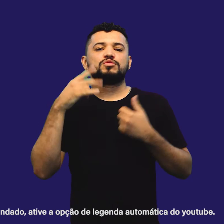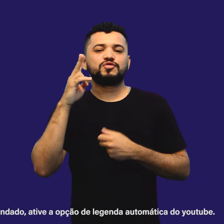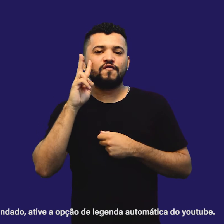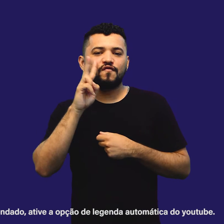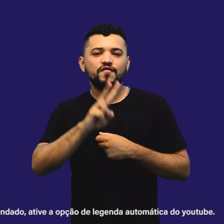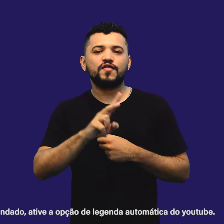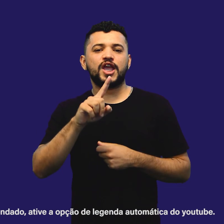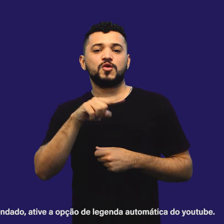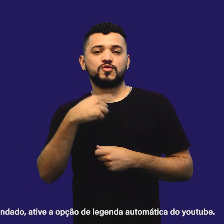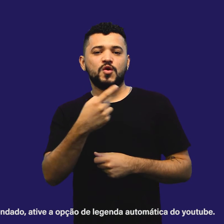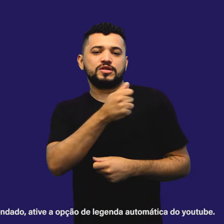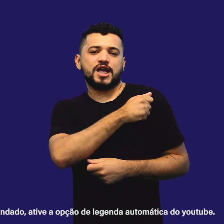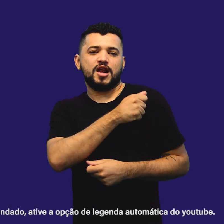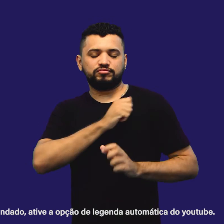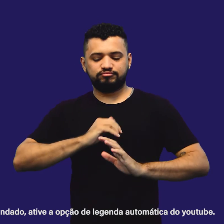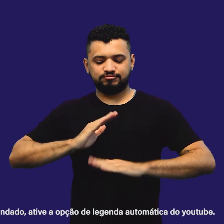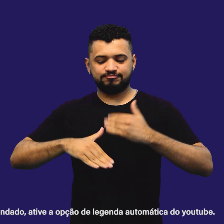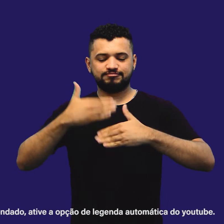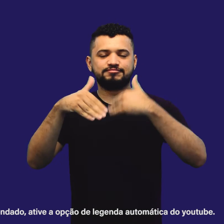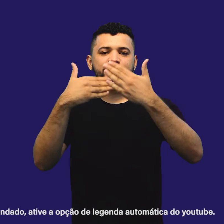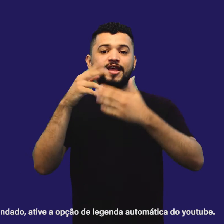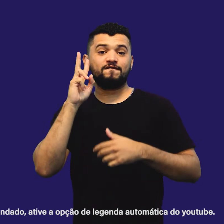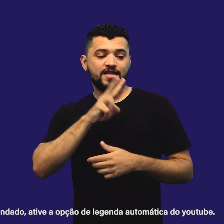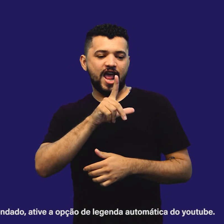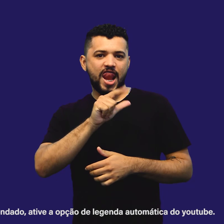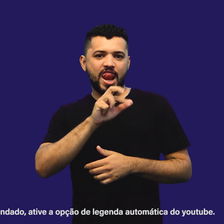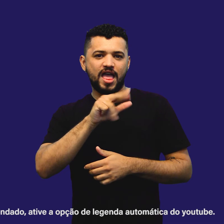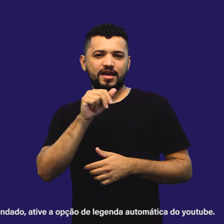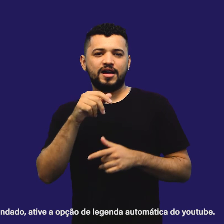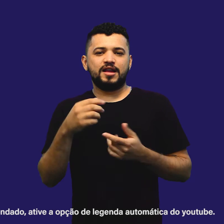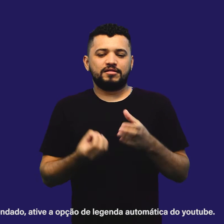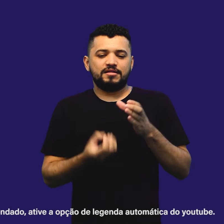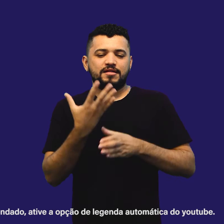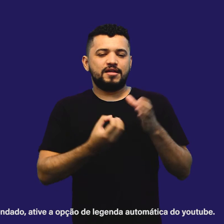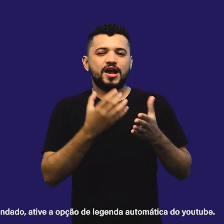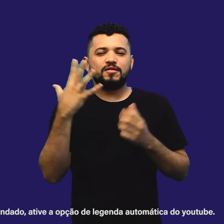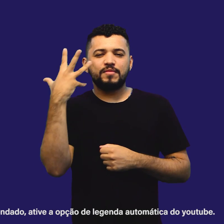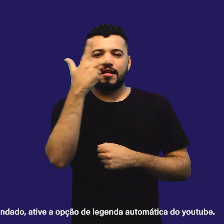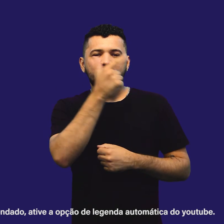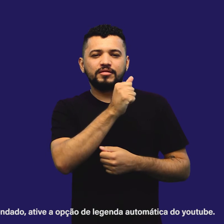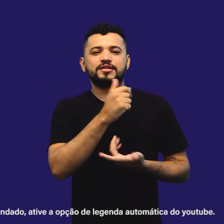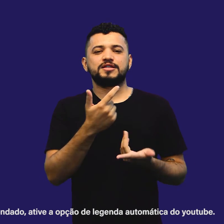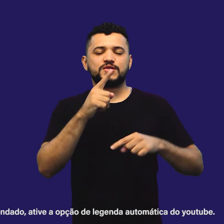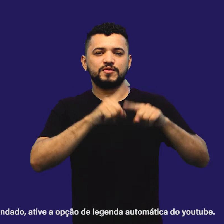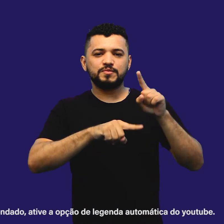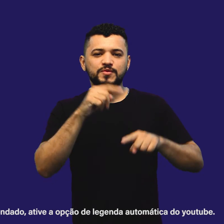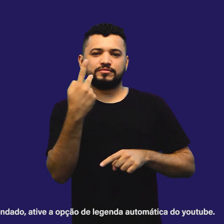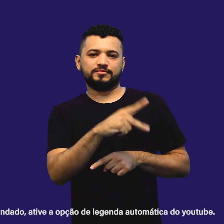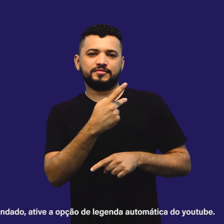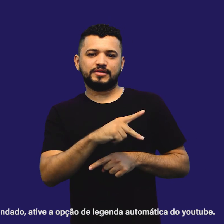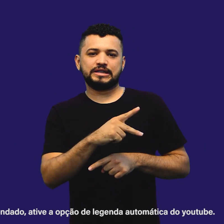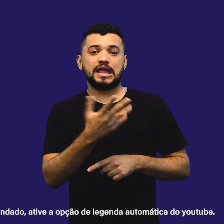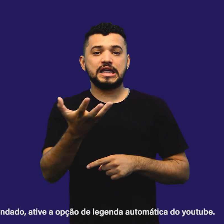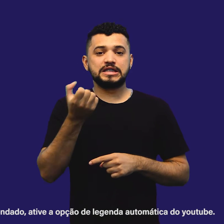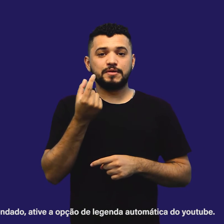e a Lara fazendo essas coisas tão bonitas com essa intenção tão bacana, né, de ganhar o dinheiro, sobreviver, mas